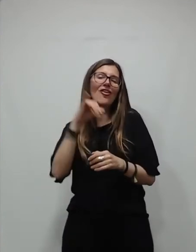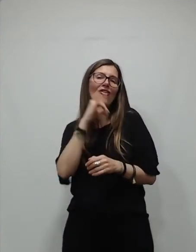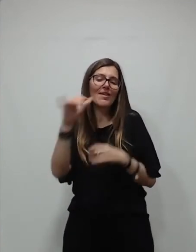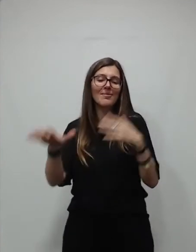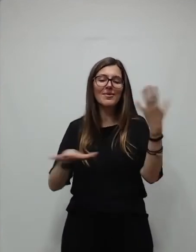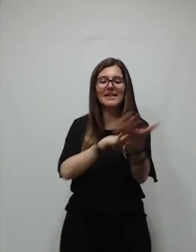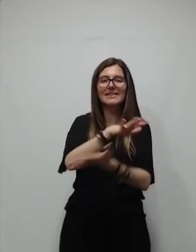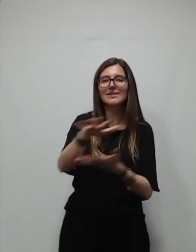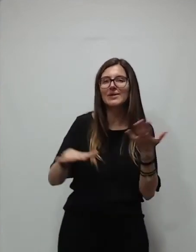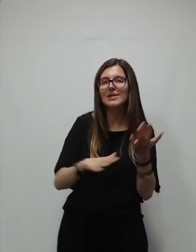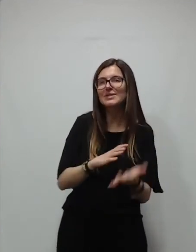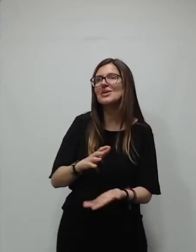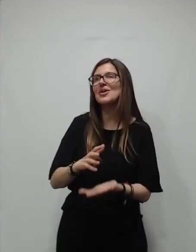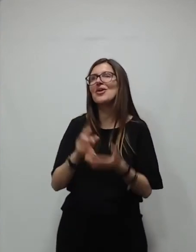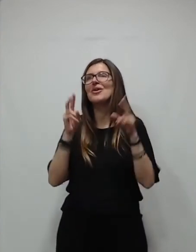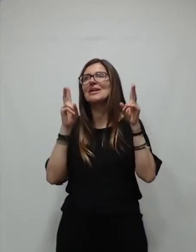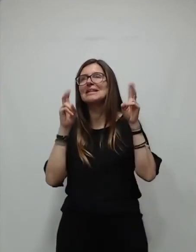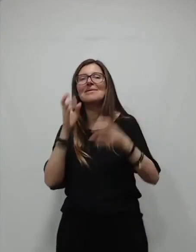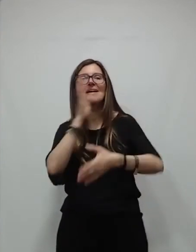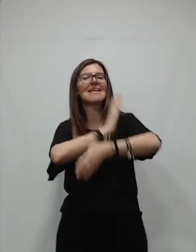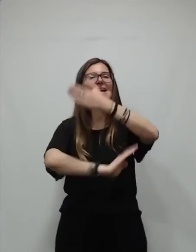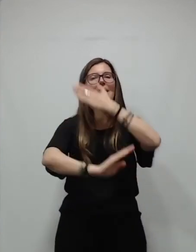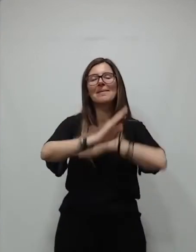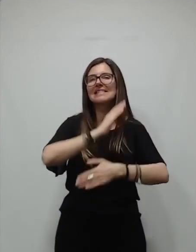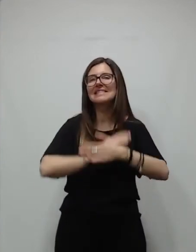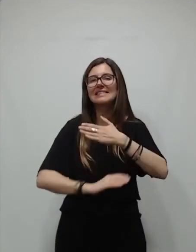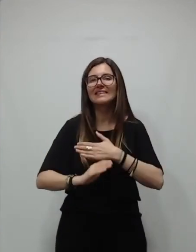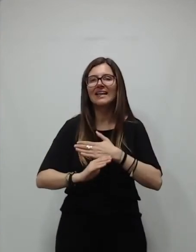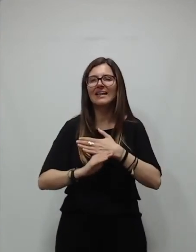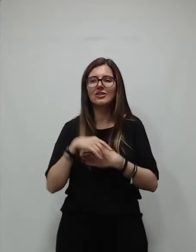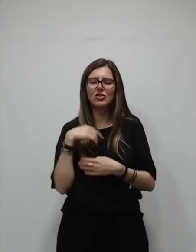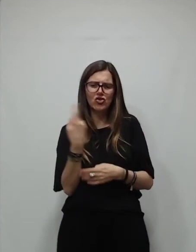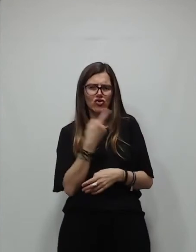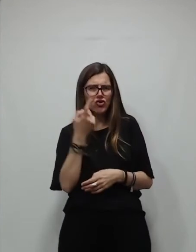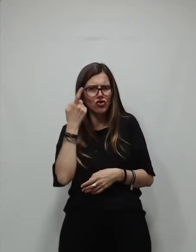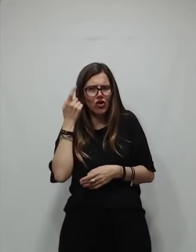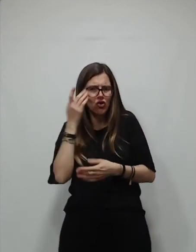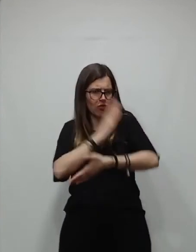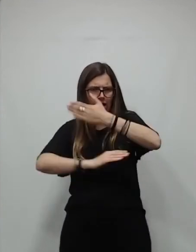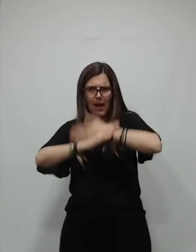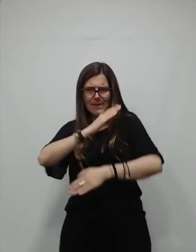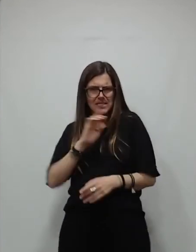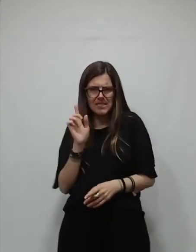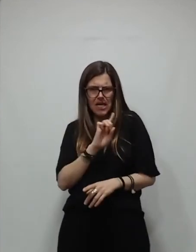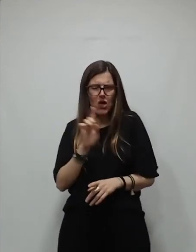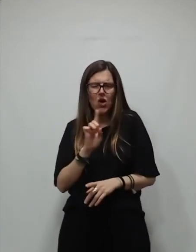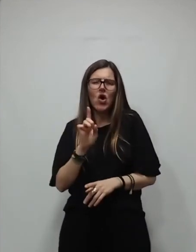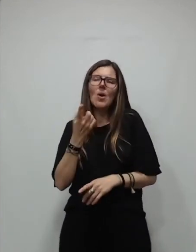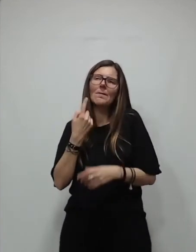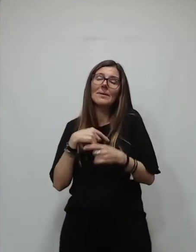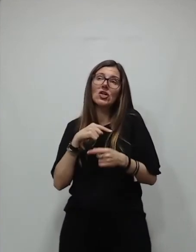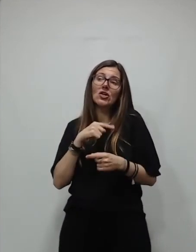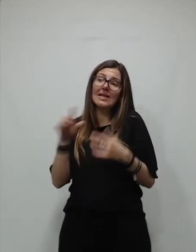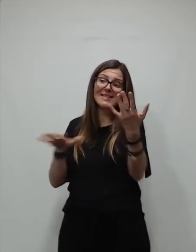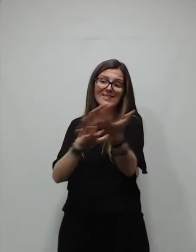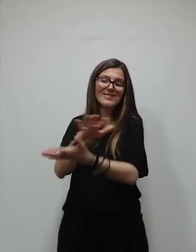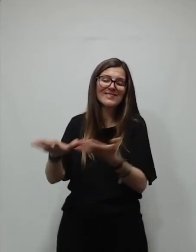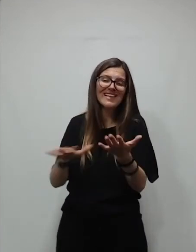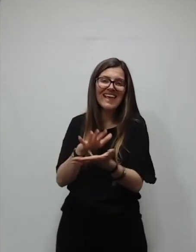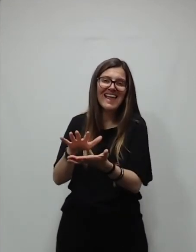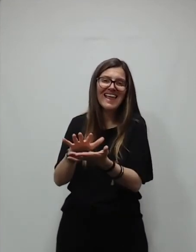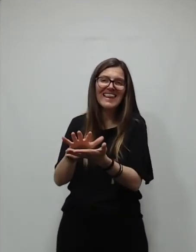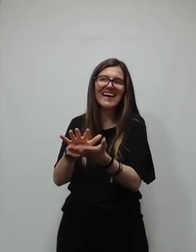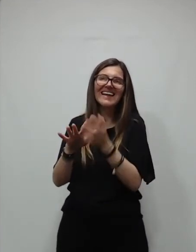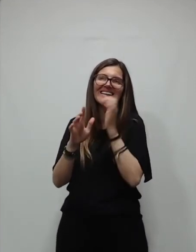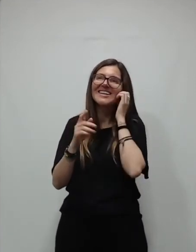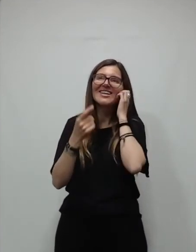diversa, en esas discapacidades psicosociales que nosotros no nos vemos discapaces, pero obviamente la sociedad tampoco ve la locura diferente porque